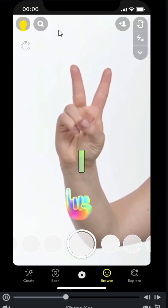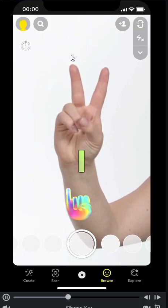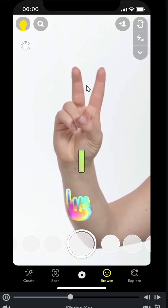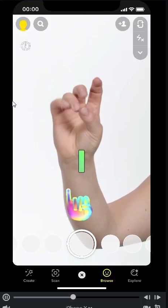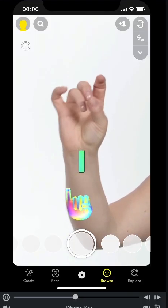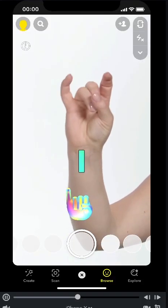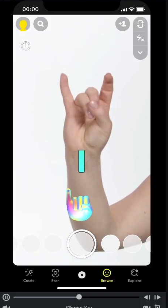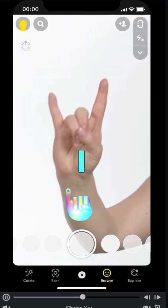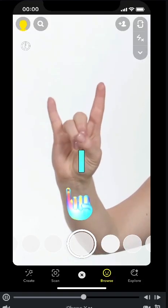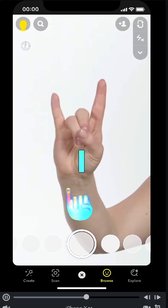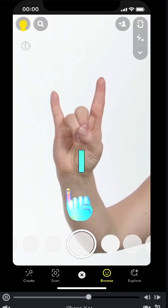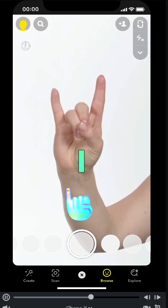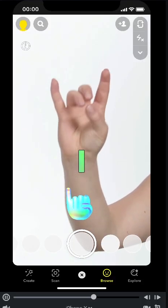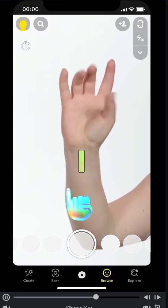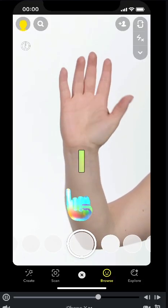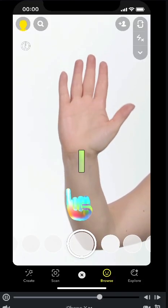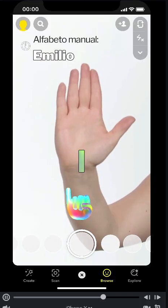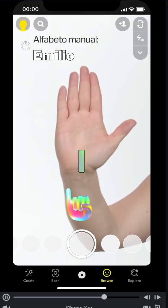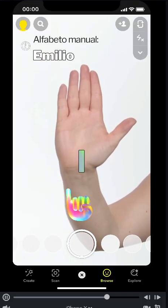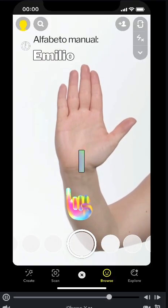Regresemos a Spell Award.